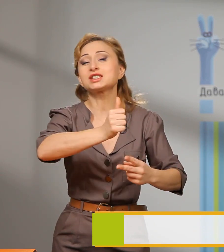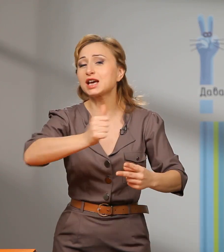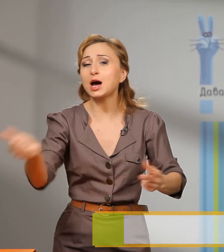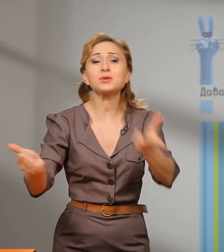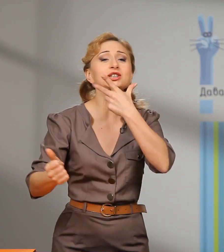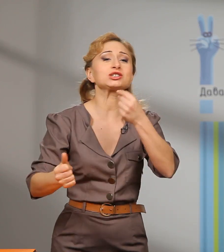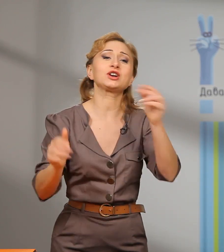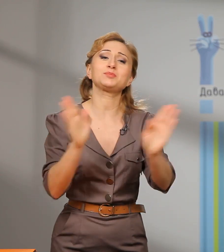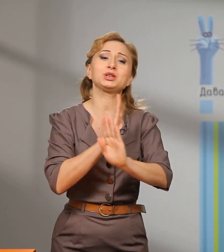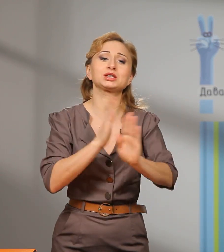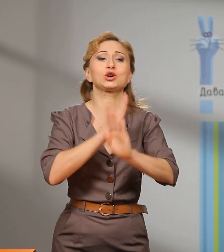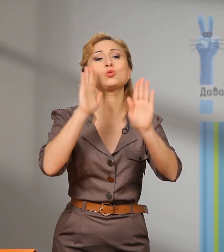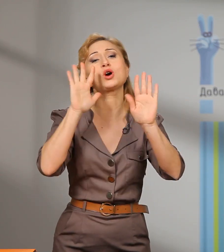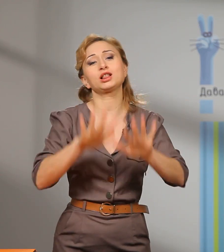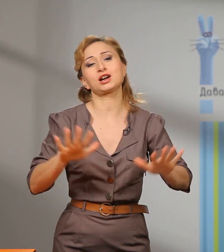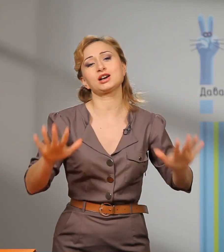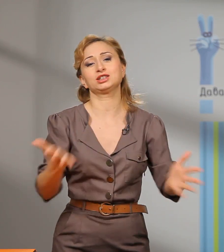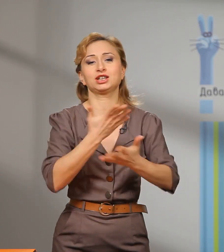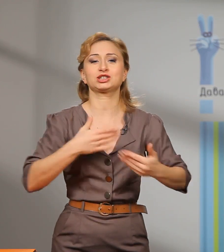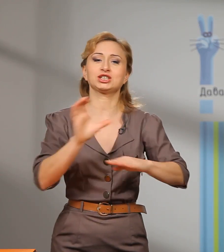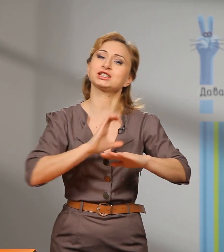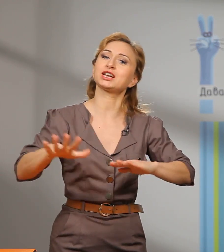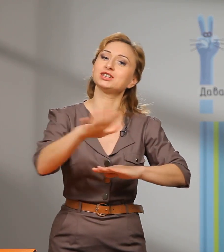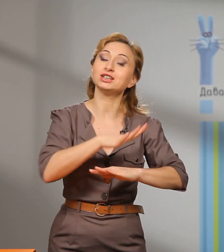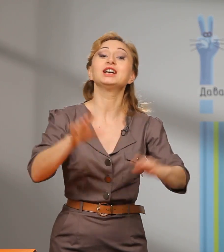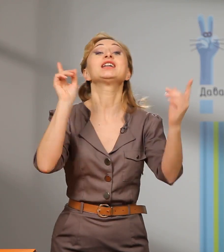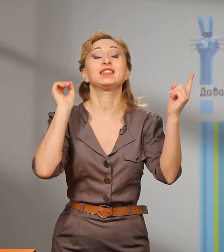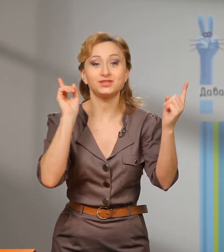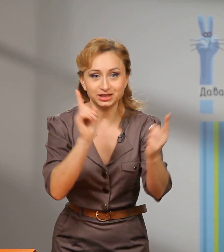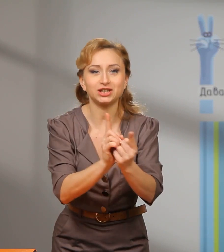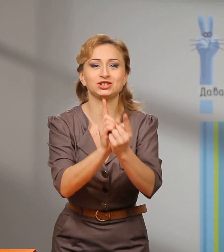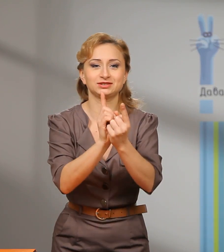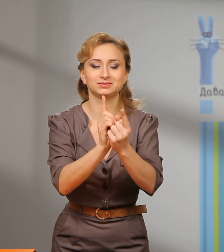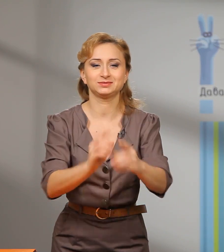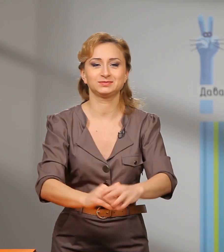самых живописных уголках нашей страны. До встречи!